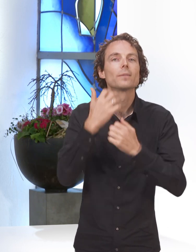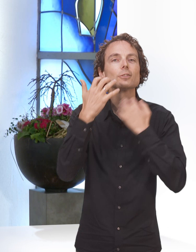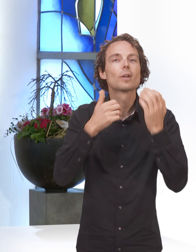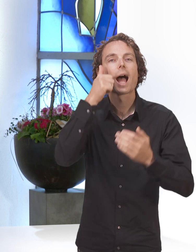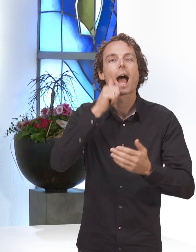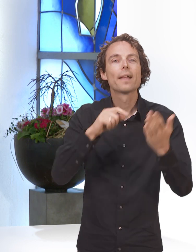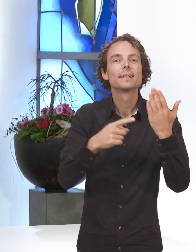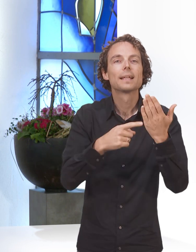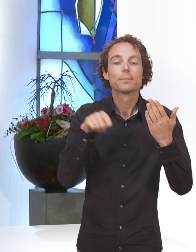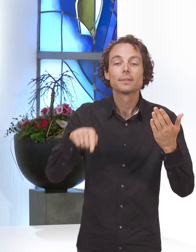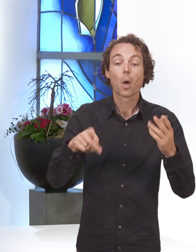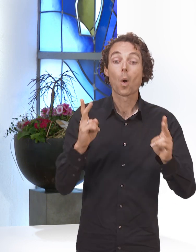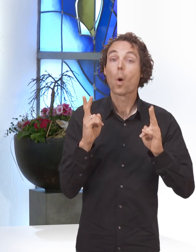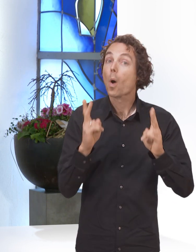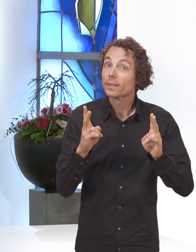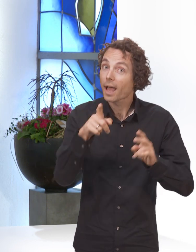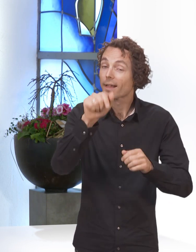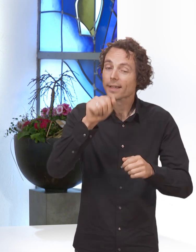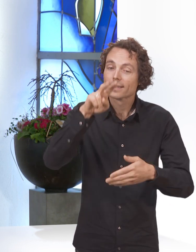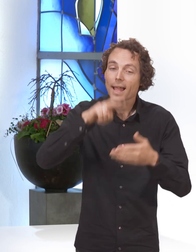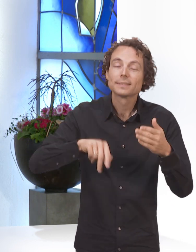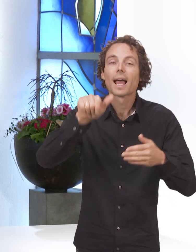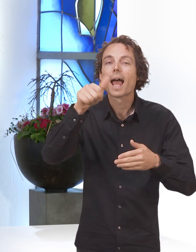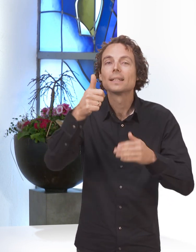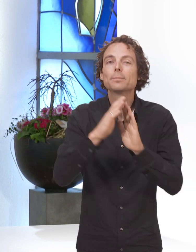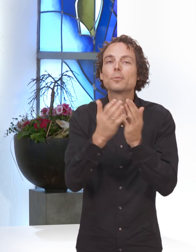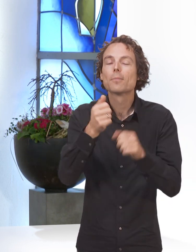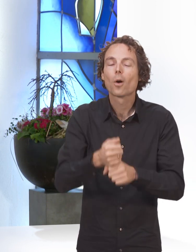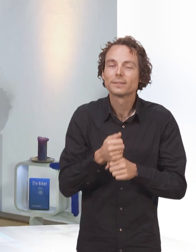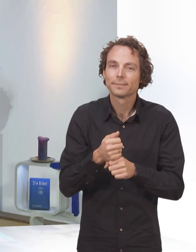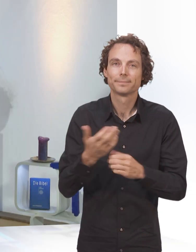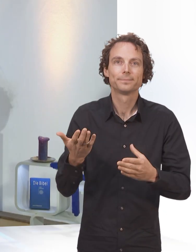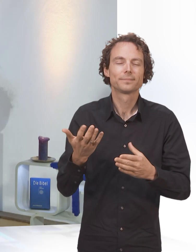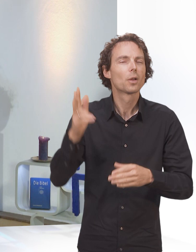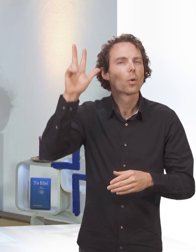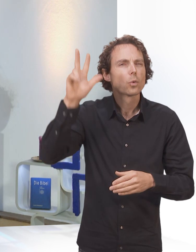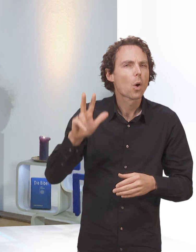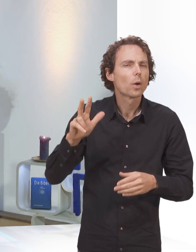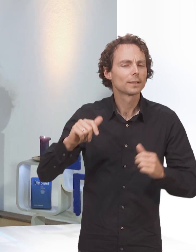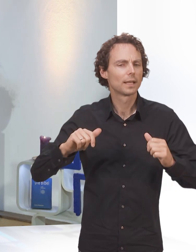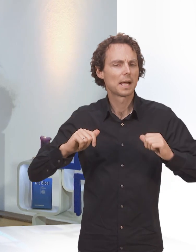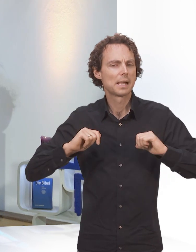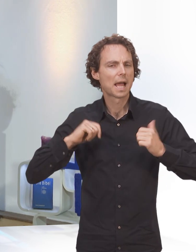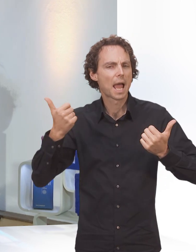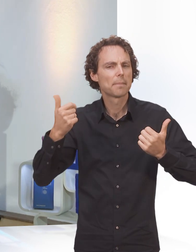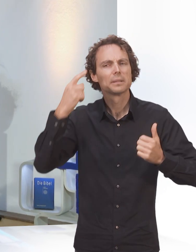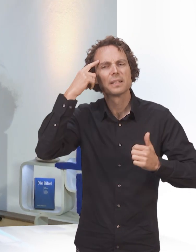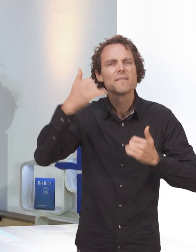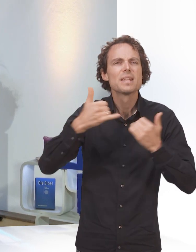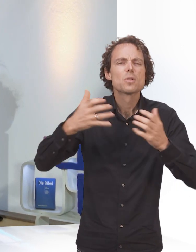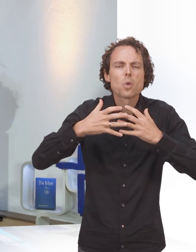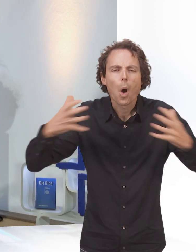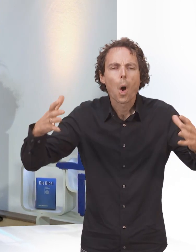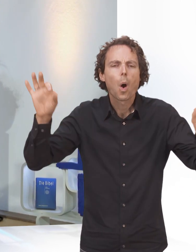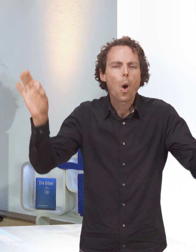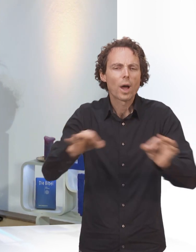Alten Testament, im Original nachzulesen im ersten Buch Mose. Gott hat sich das Leben wie ein großes Orchester